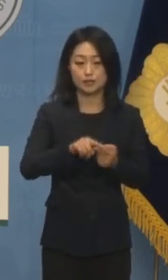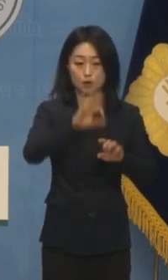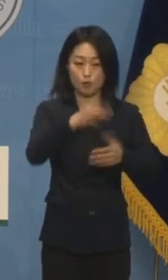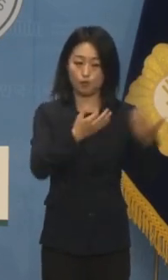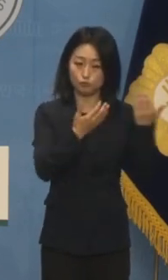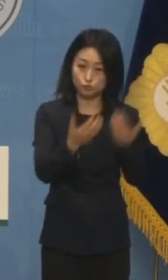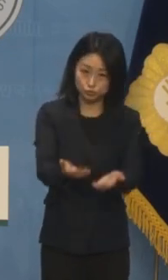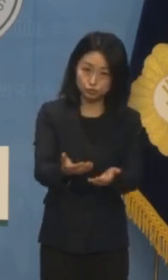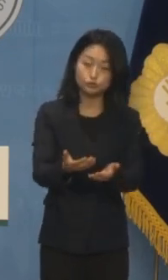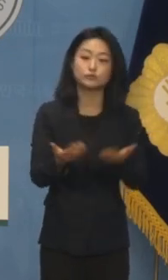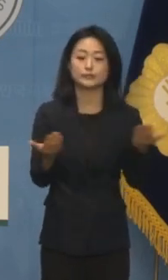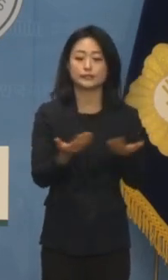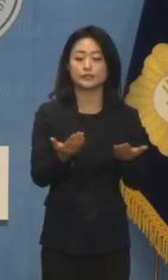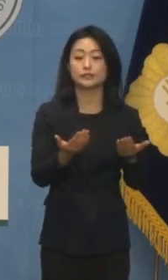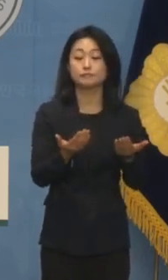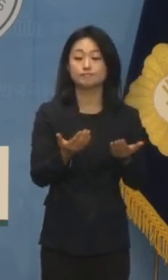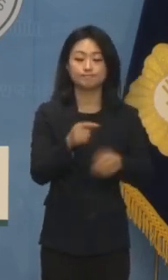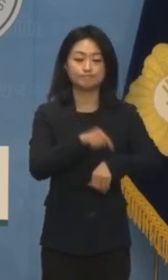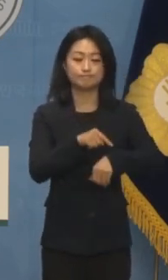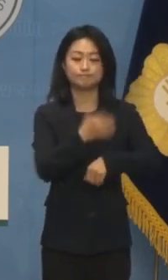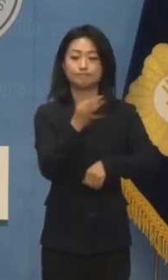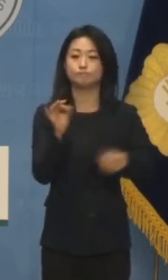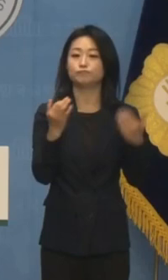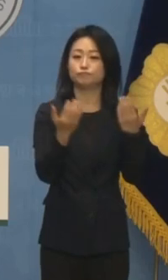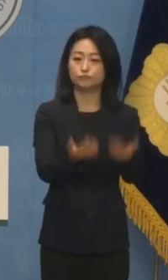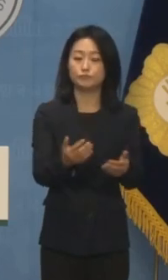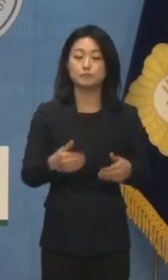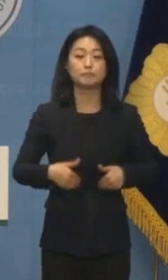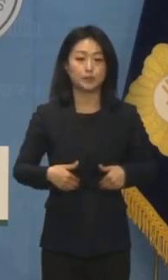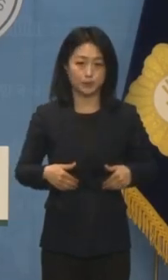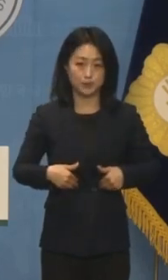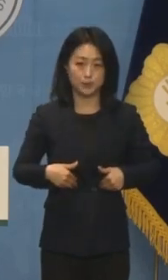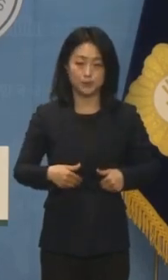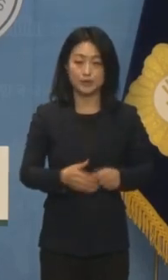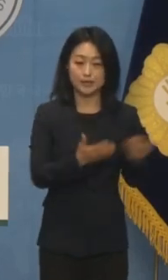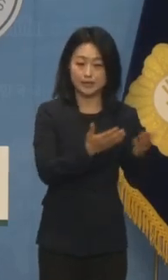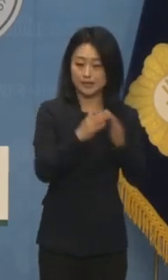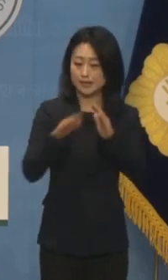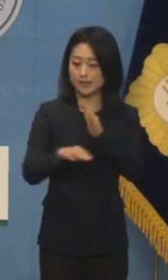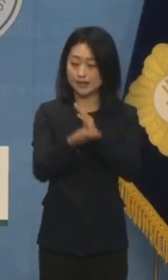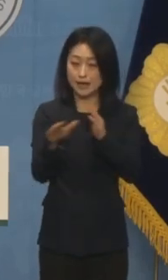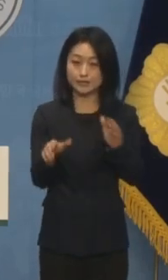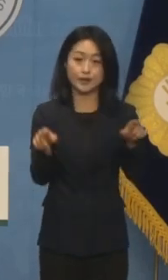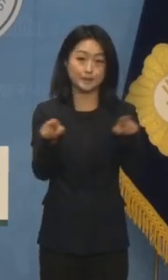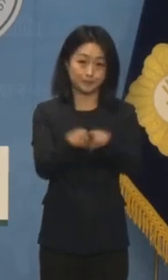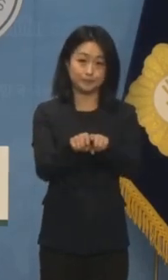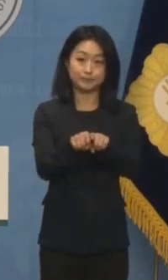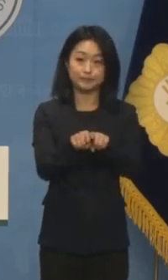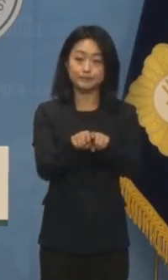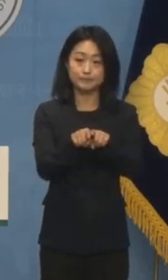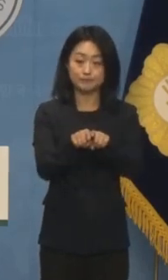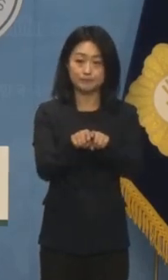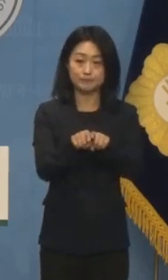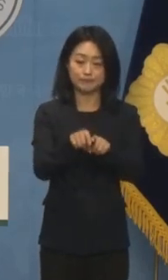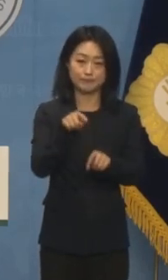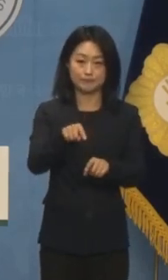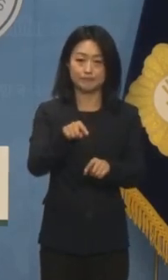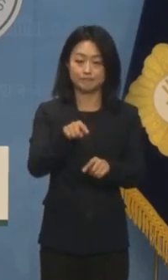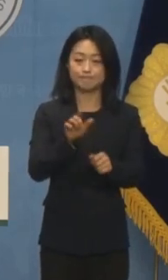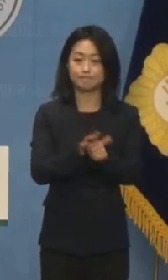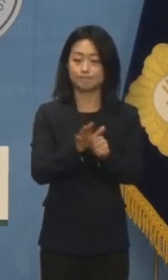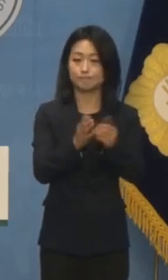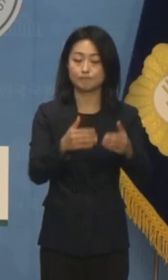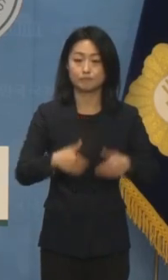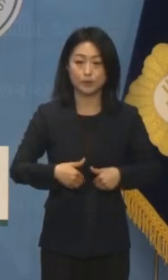그래서 모성보호와 일가정 양립 지원이라는 제도의 목적을 충실히 달성할 수 있도록 하겠습니다. 이것은